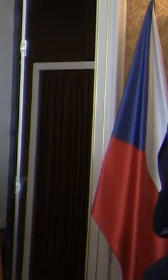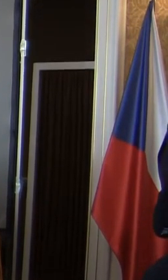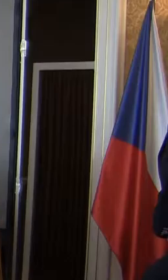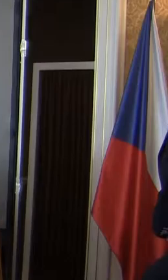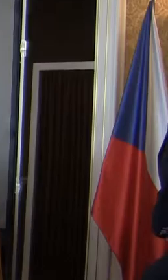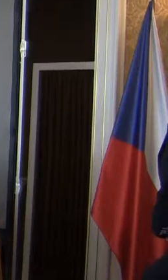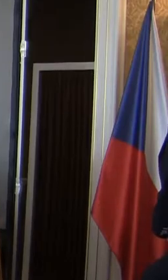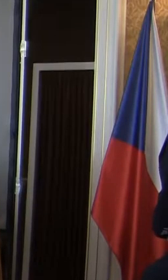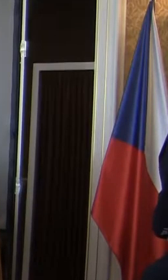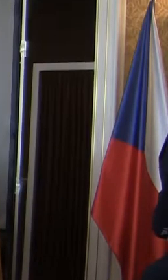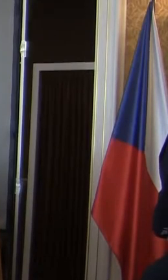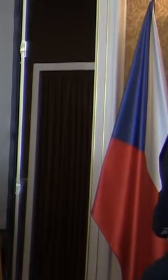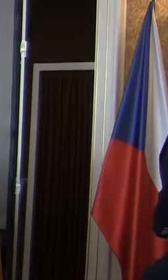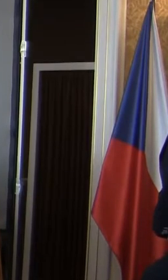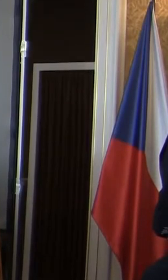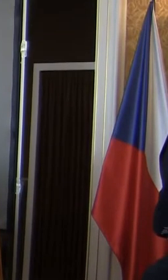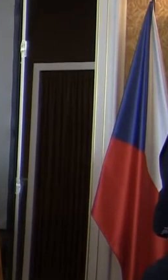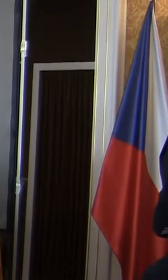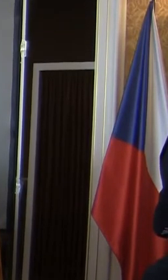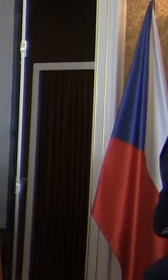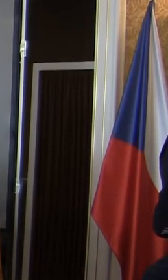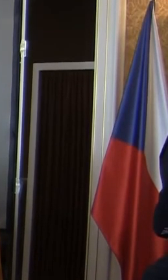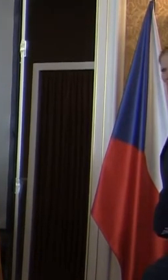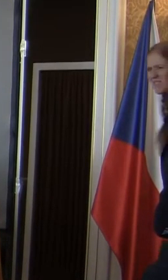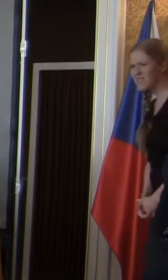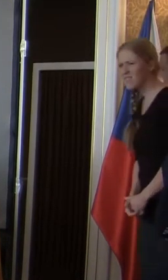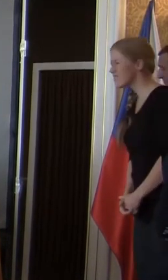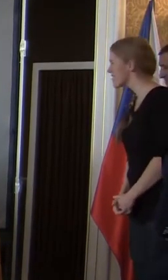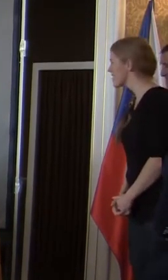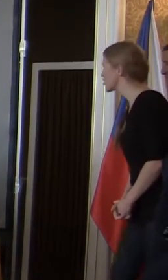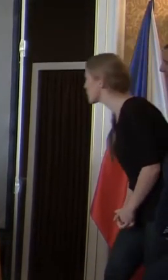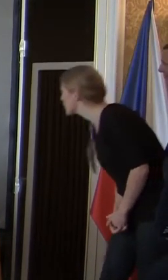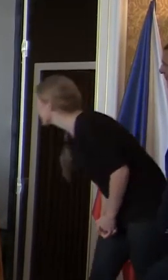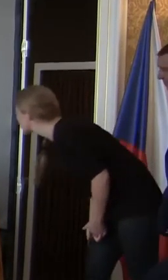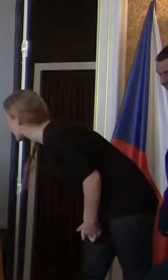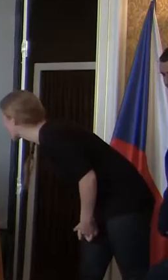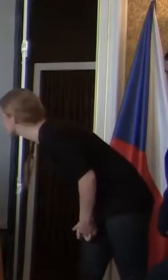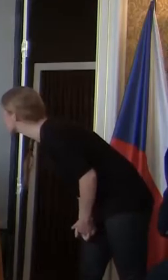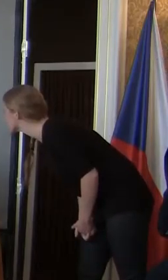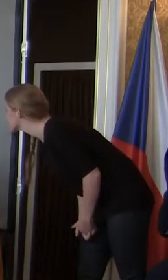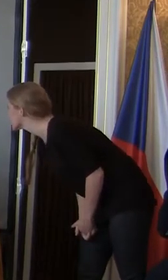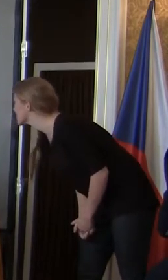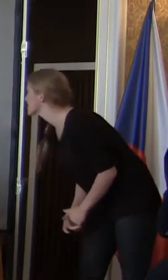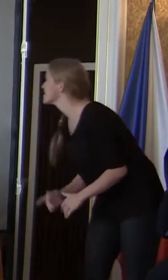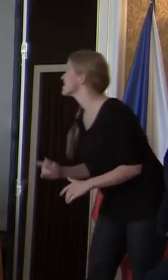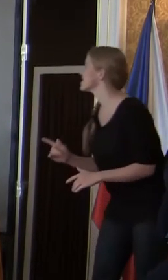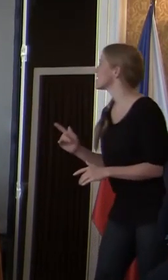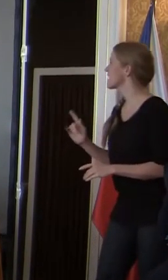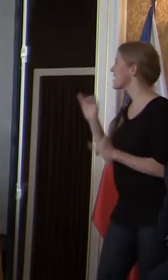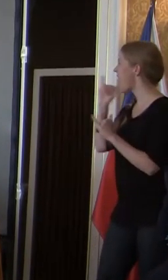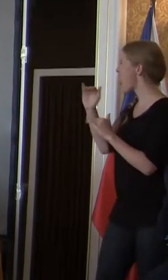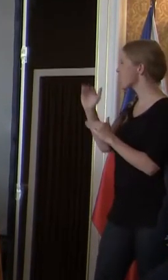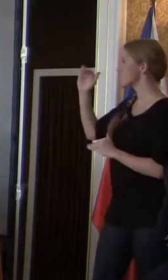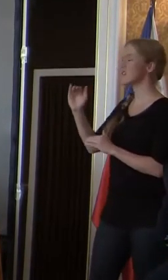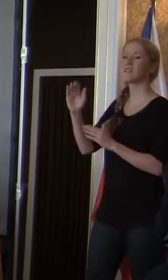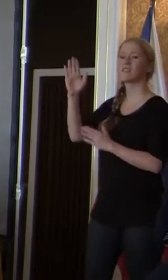smutný. Začátky byly velmi těžké, i když děti, spolužáci se snažili komunikovat s ním, snažili se rukama,